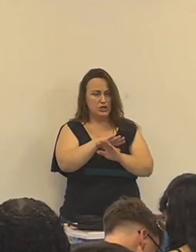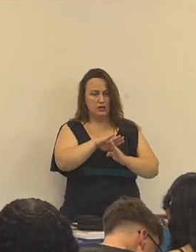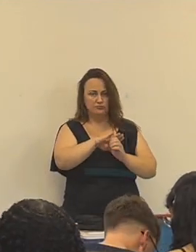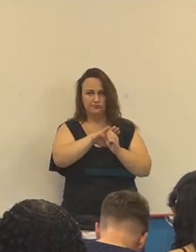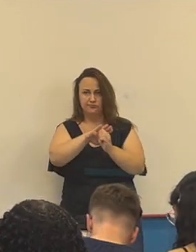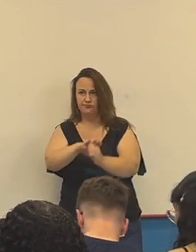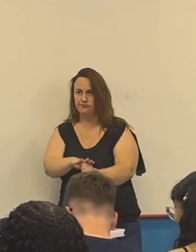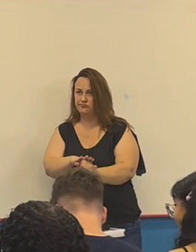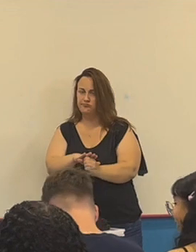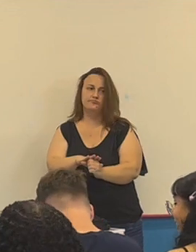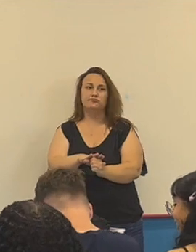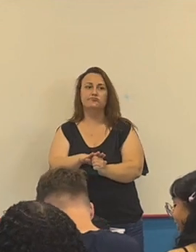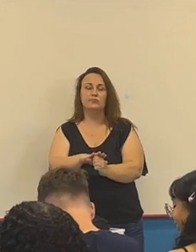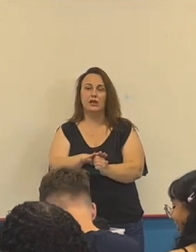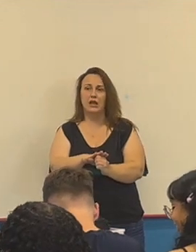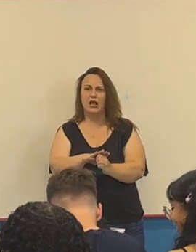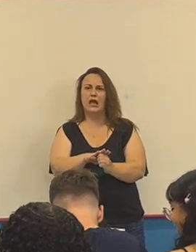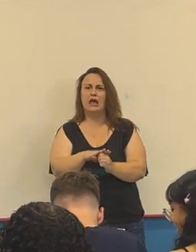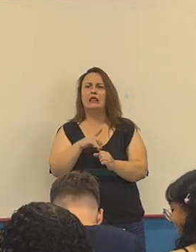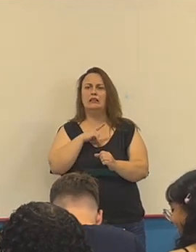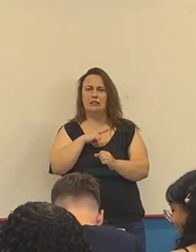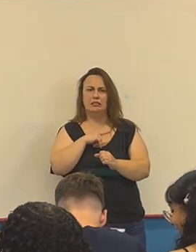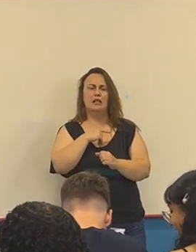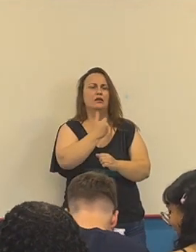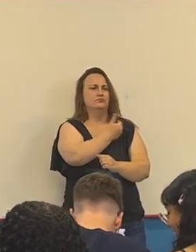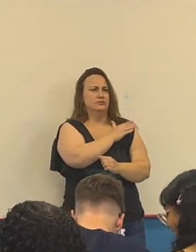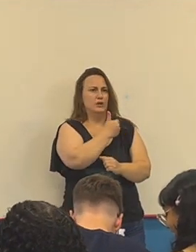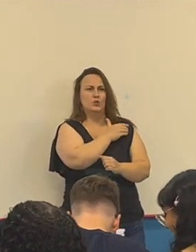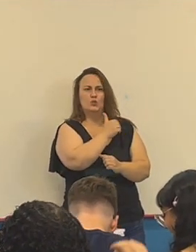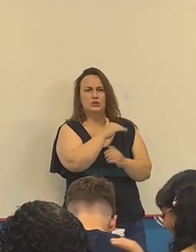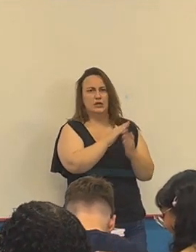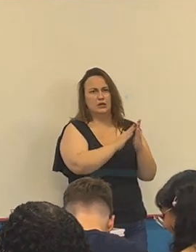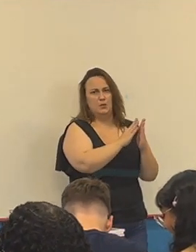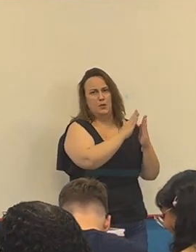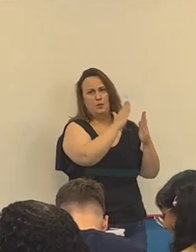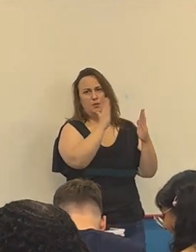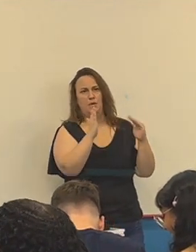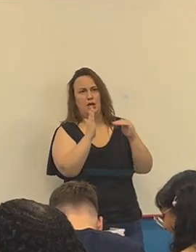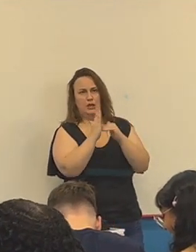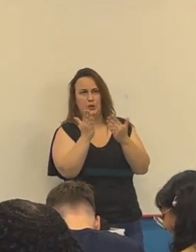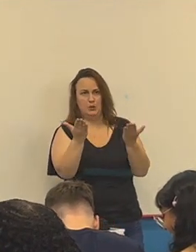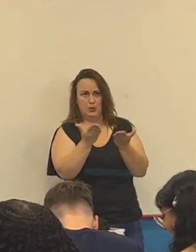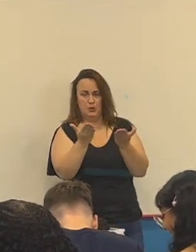e que sofre preconceitos até hoje. Por exemplo, o trabalho